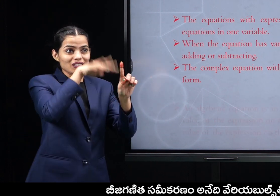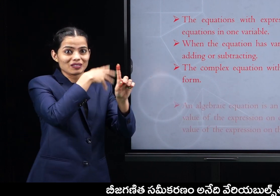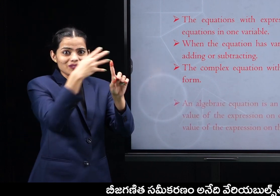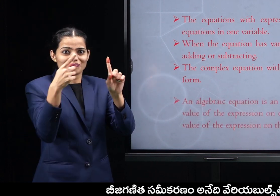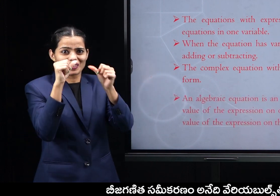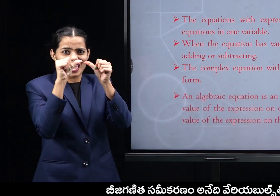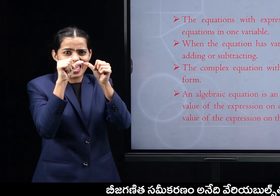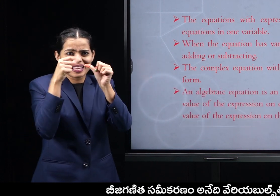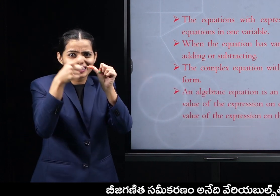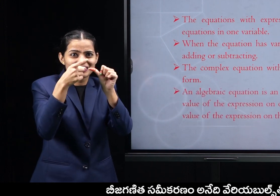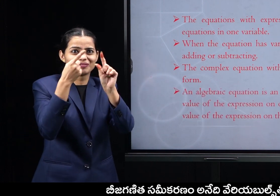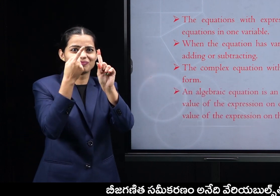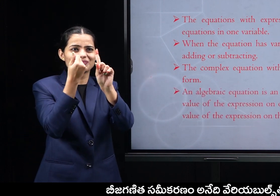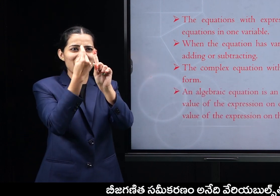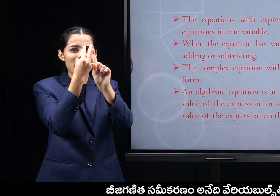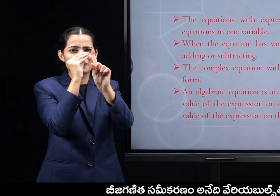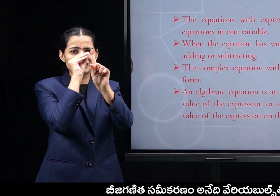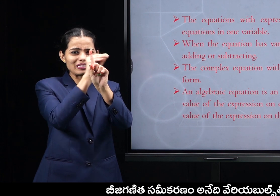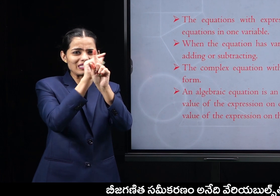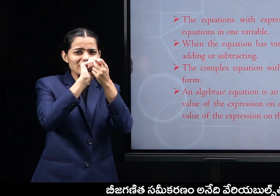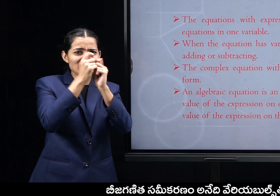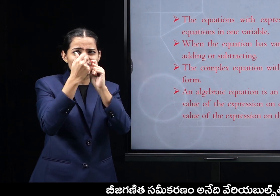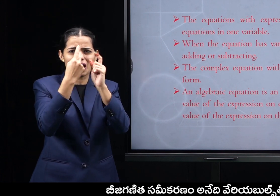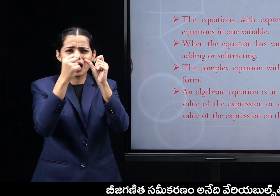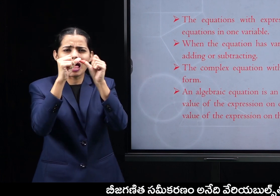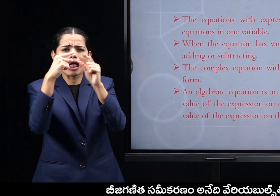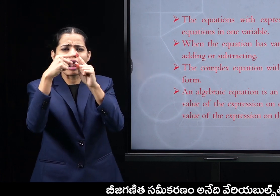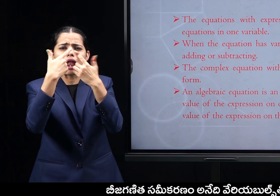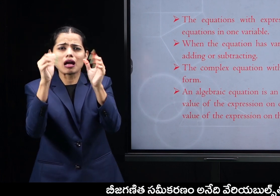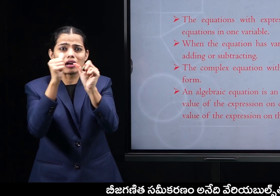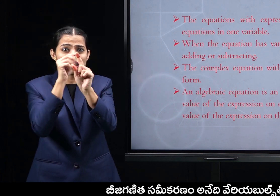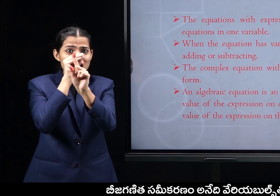బీజగణిత సమీకరణం అనేది వేరియబుల్స్తో కూడిన సమానత్వం.